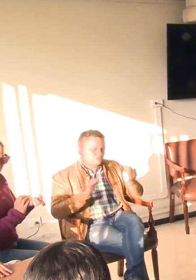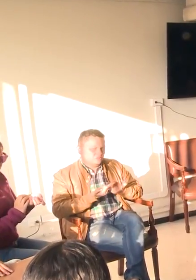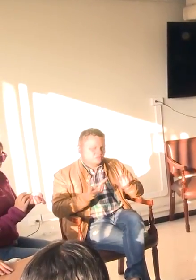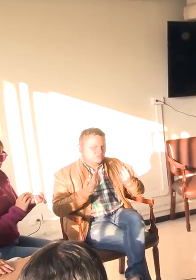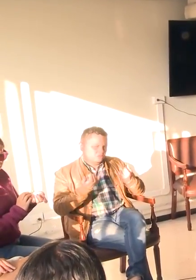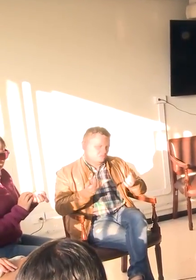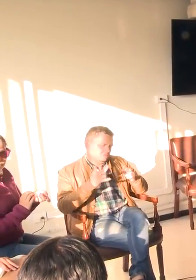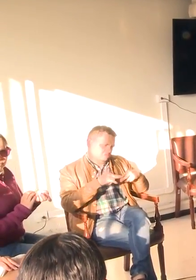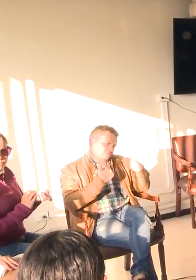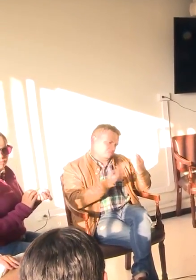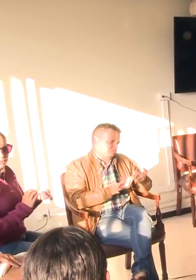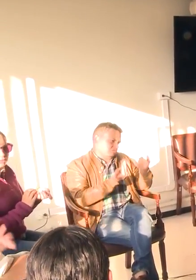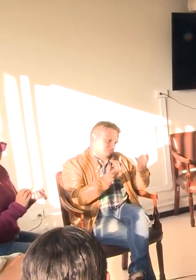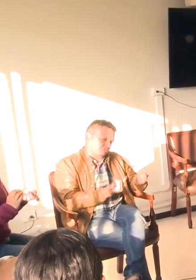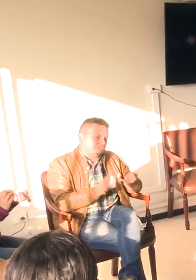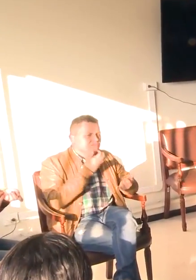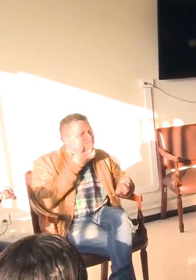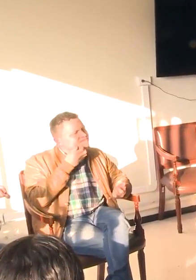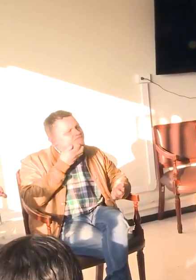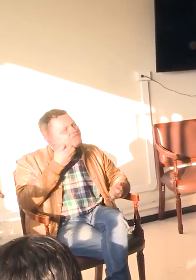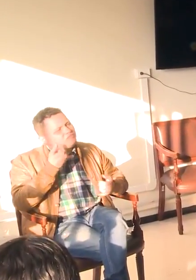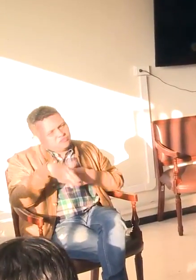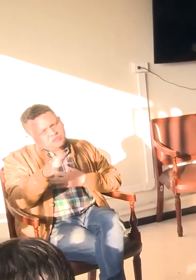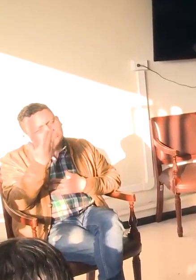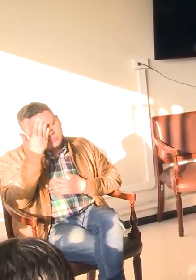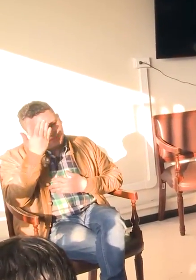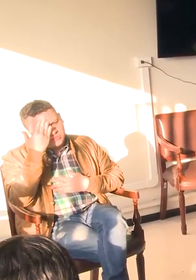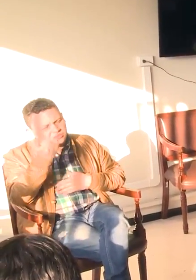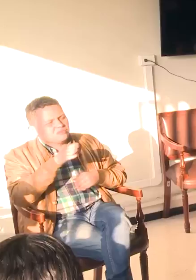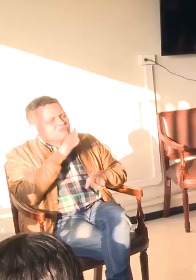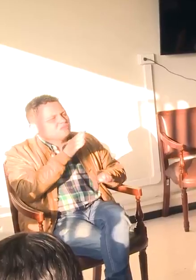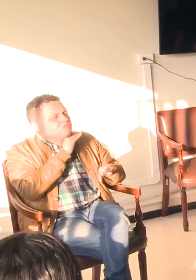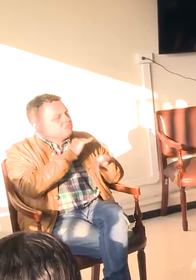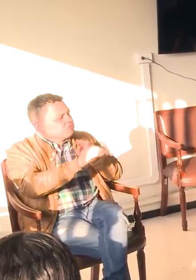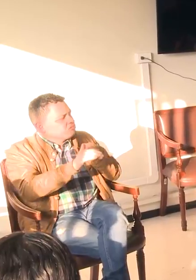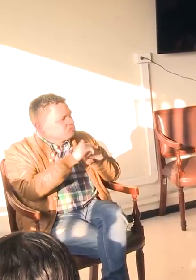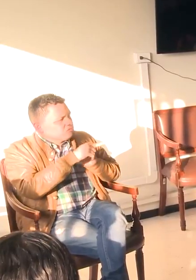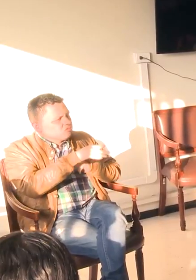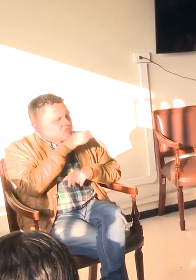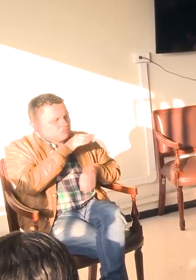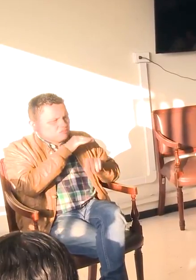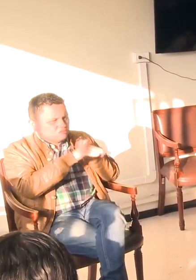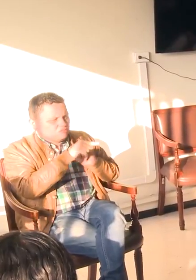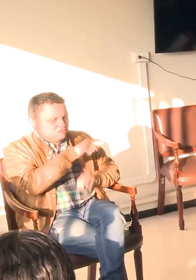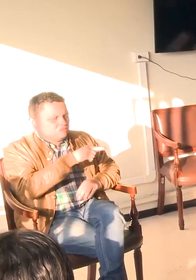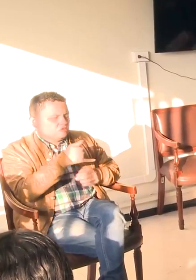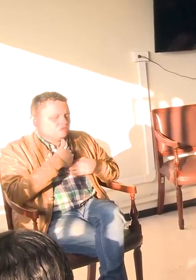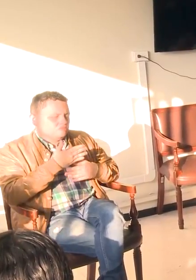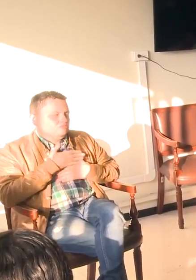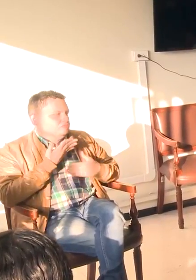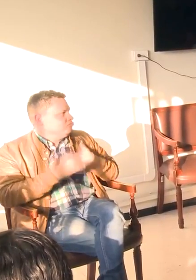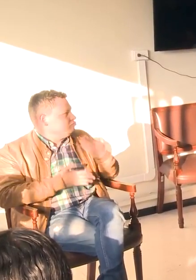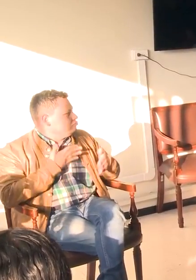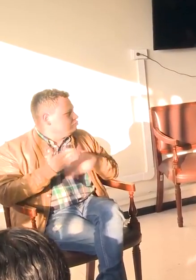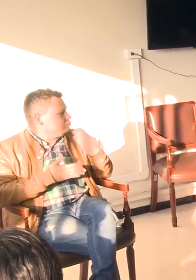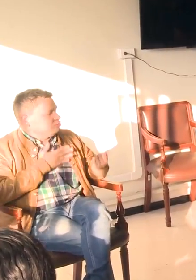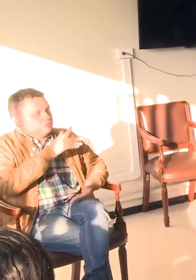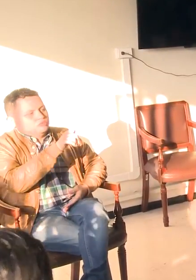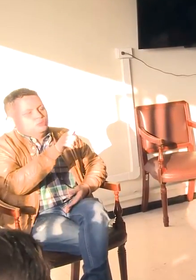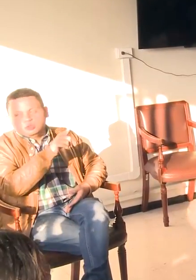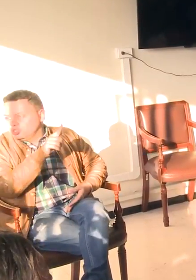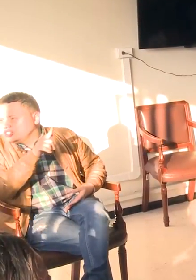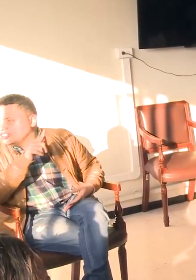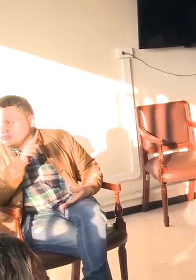reunidas. Pues como saben, la invitada de hoy, tenemos el placer de contar con Francesca